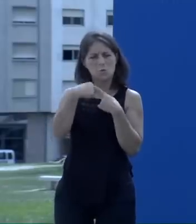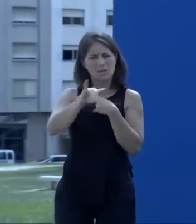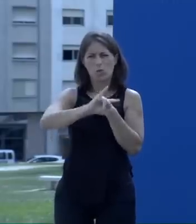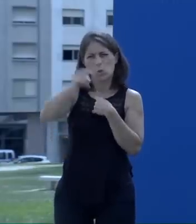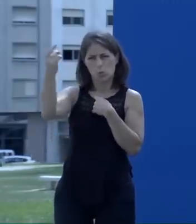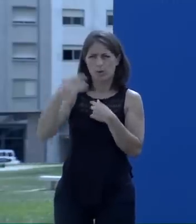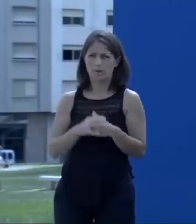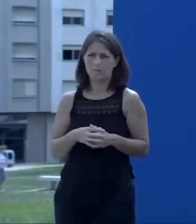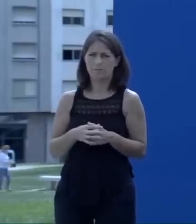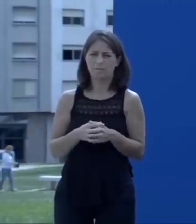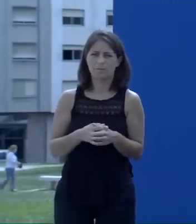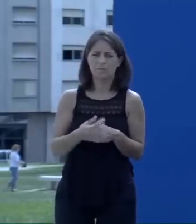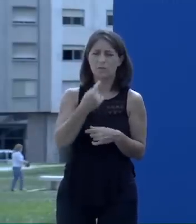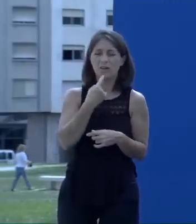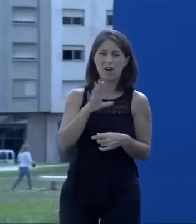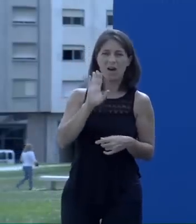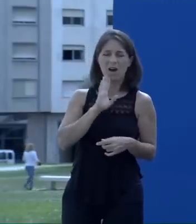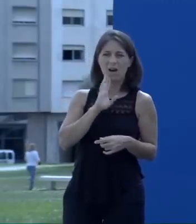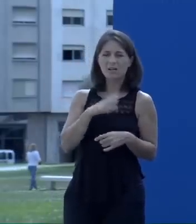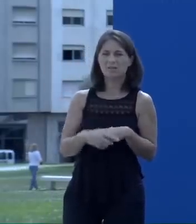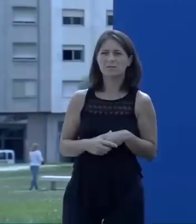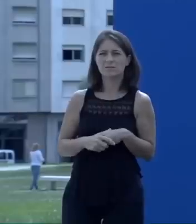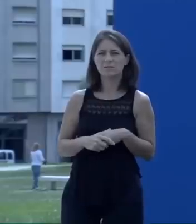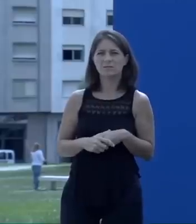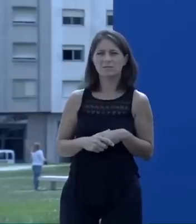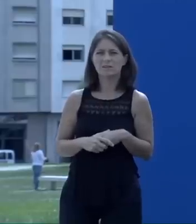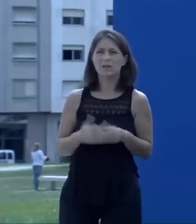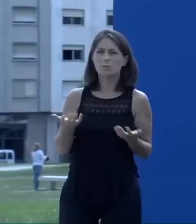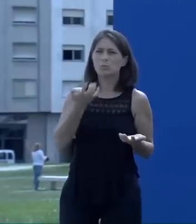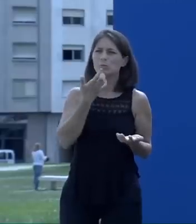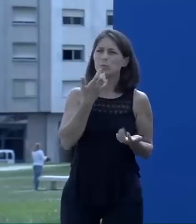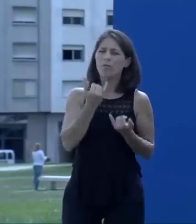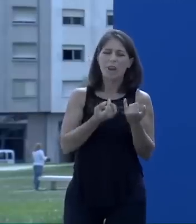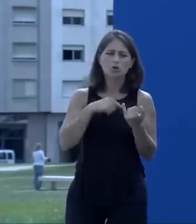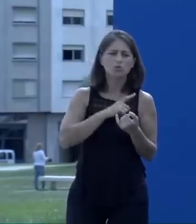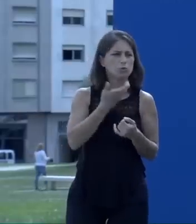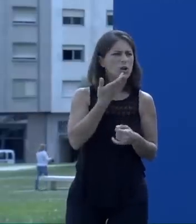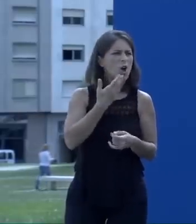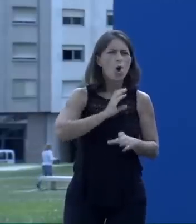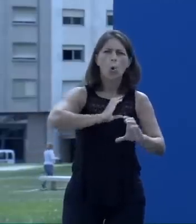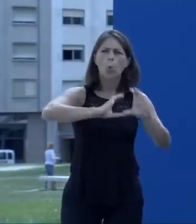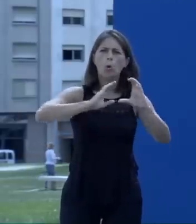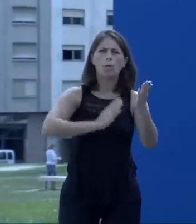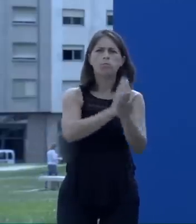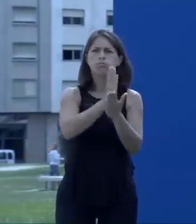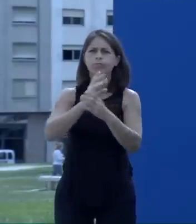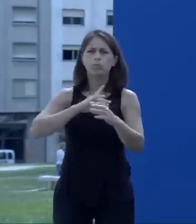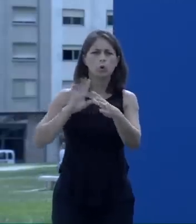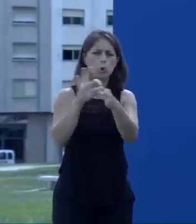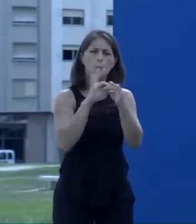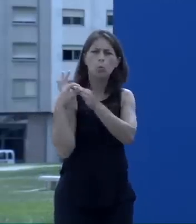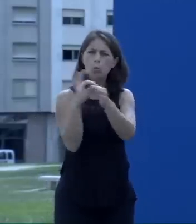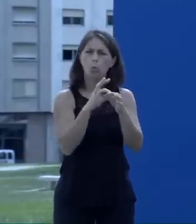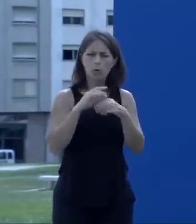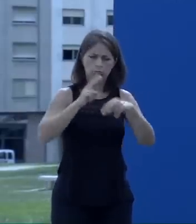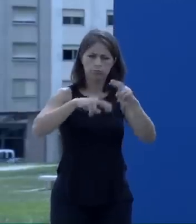mensaxe. Como decía, o establecemento dunhas comunicacións non solamente de infraestructuras por estrada, sino tamén de carácter ferroviario